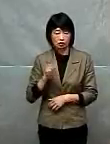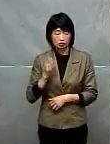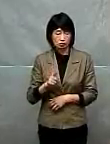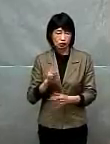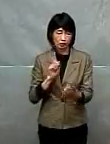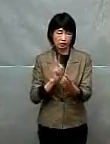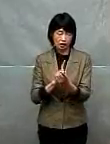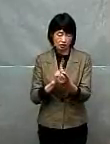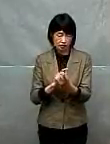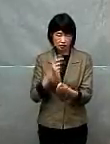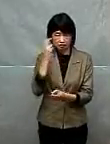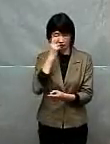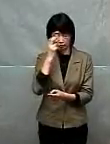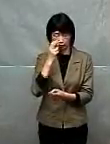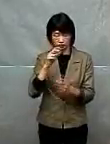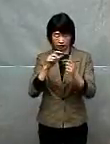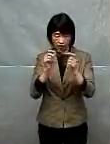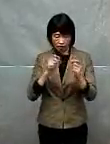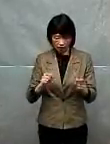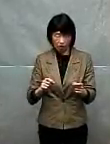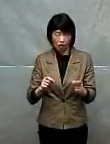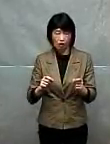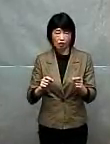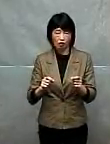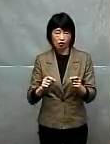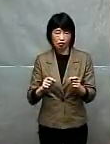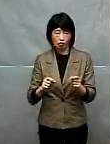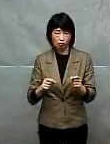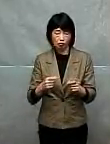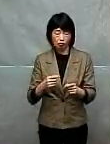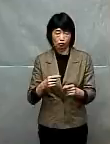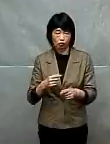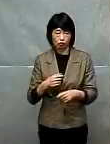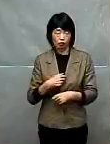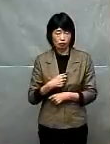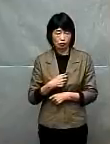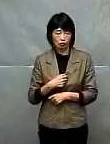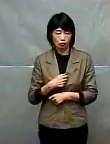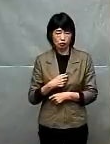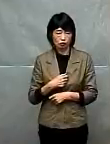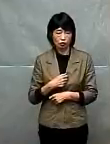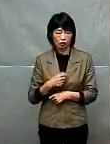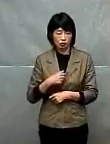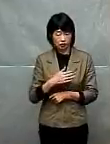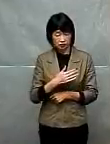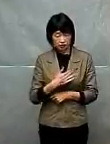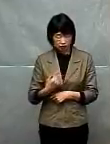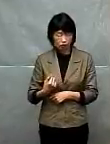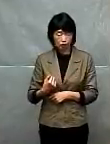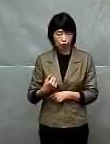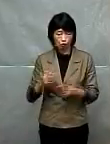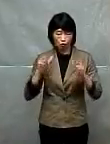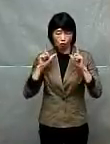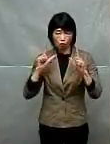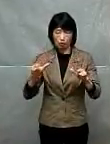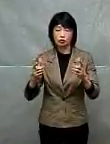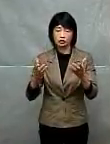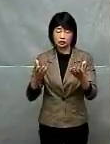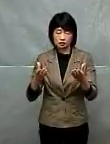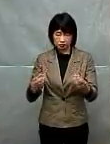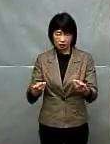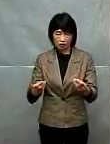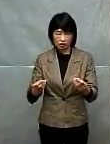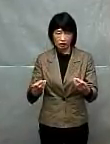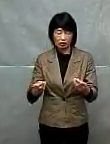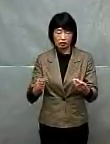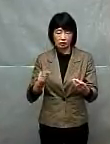調べの結果をですね私どもとしてもお出ししたのでやはり、それでご理解